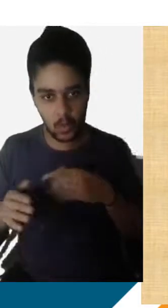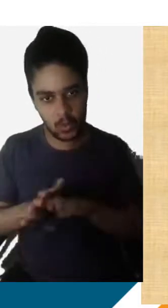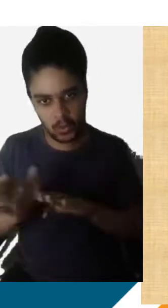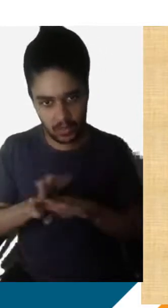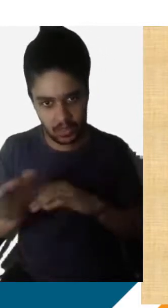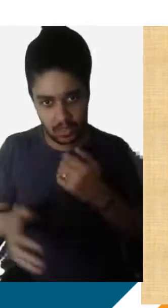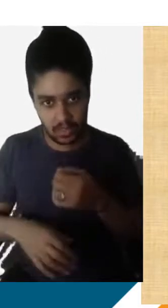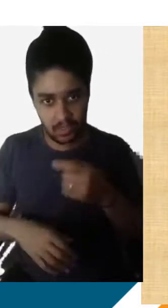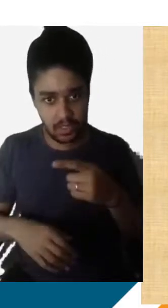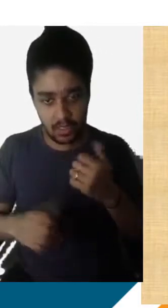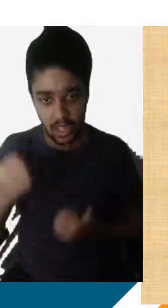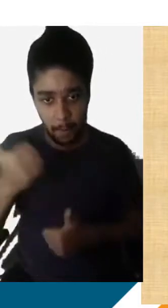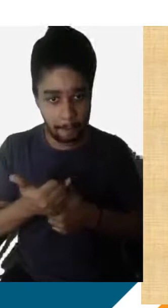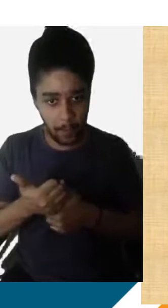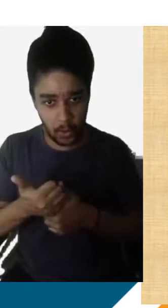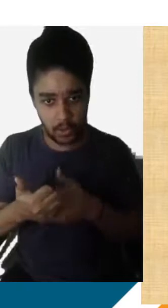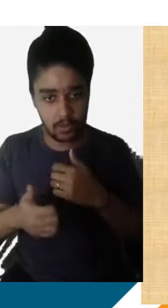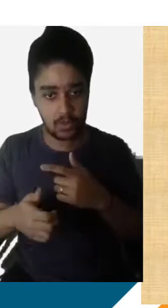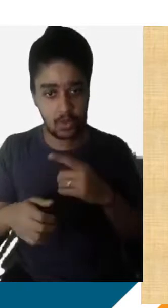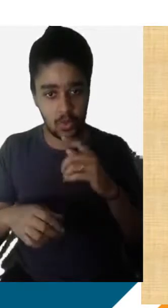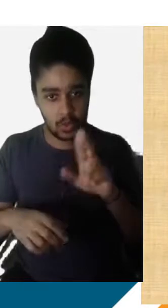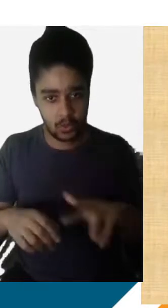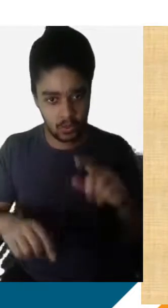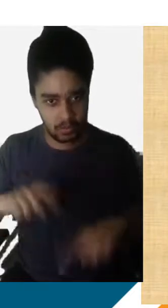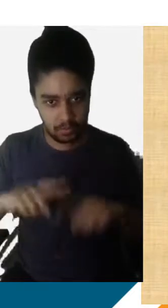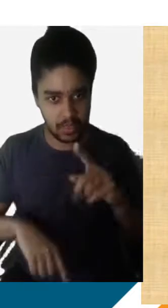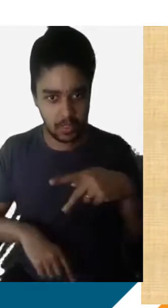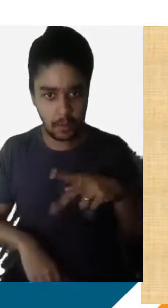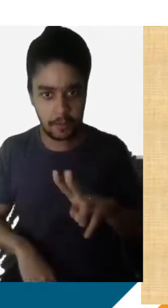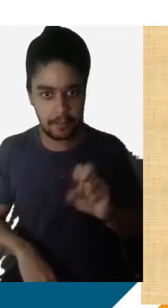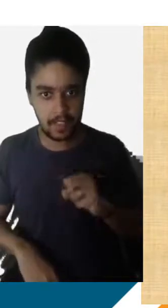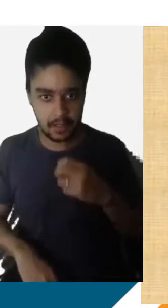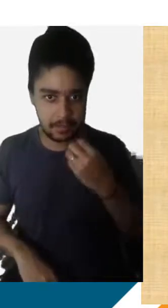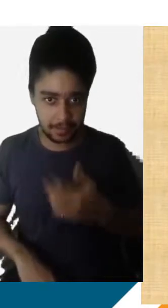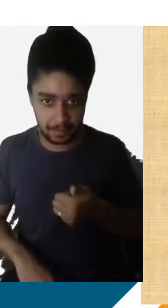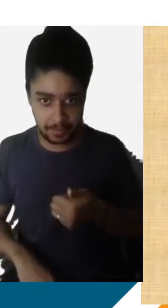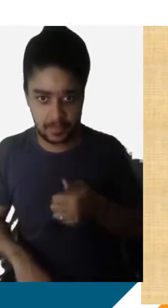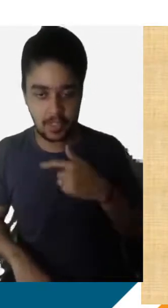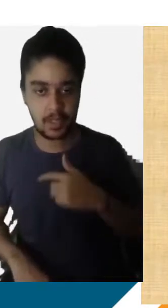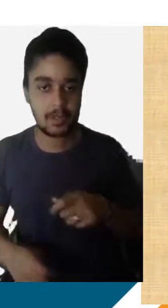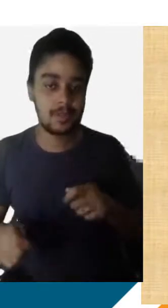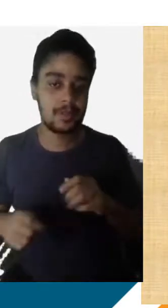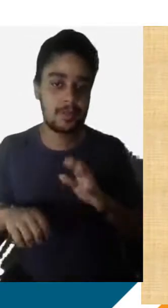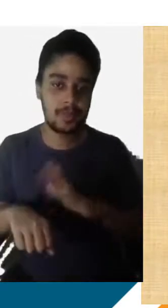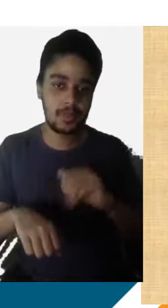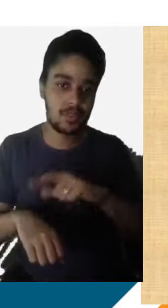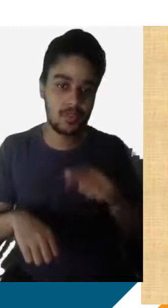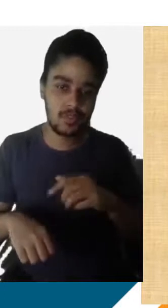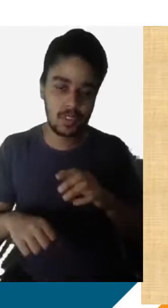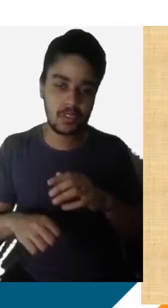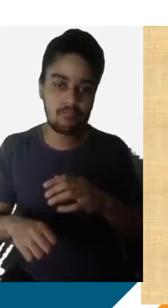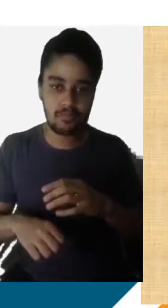mas recomendo que se apoiem, consultem o material do PVS, tá bem? De resto, peço que se